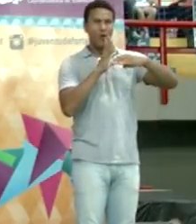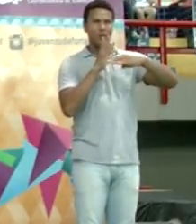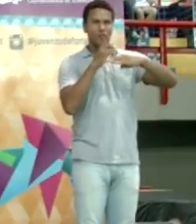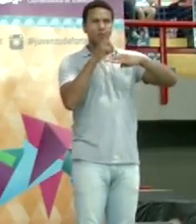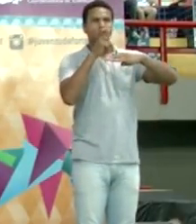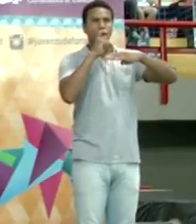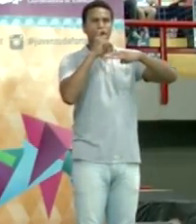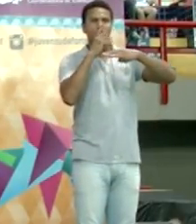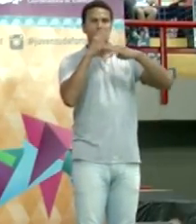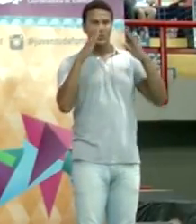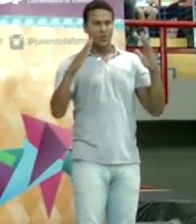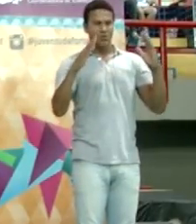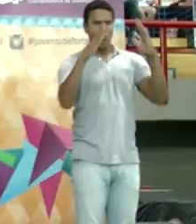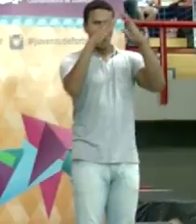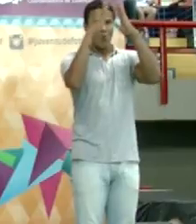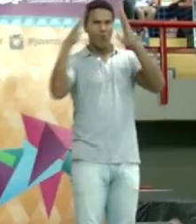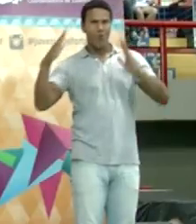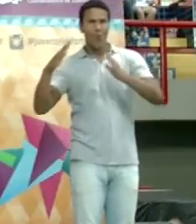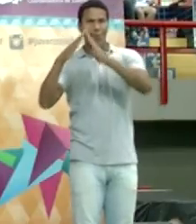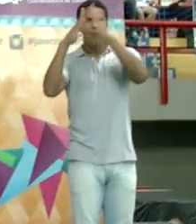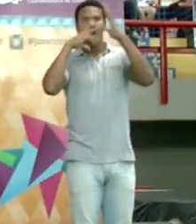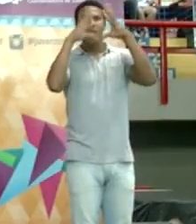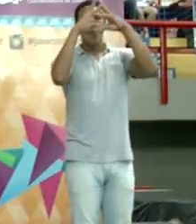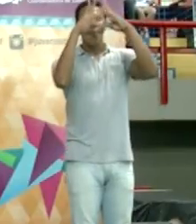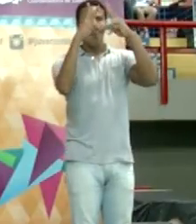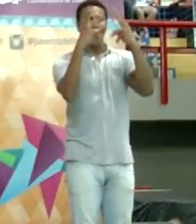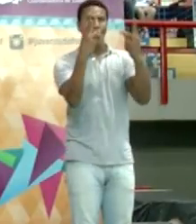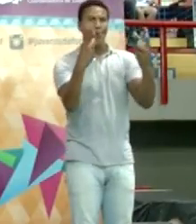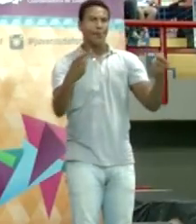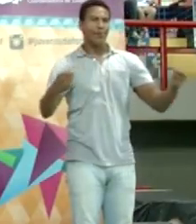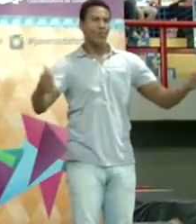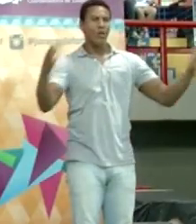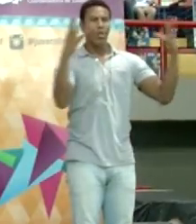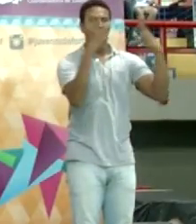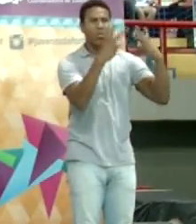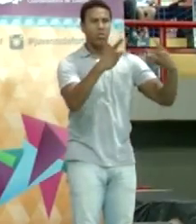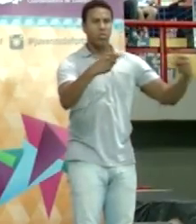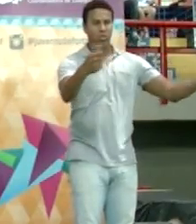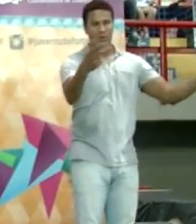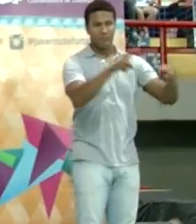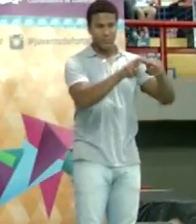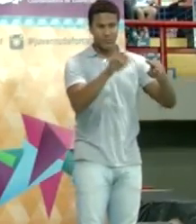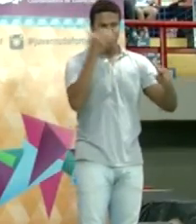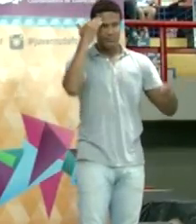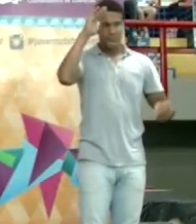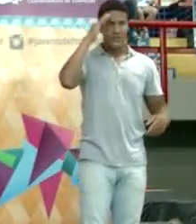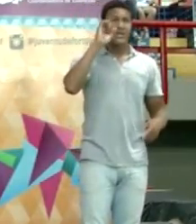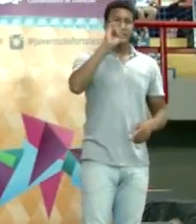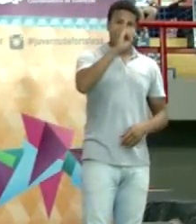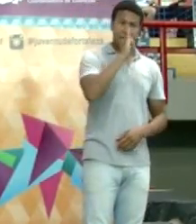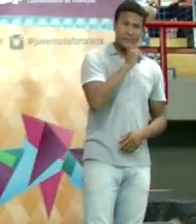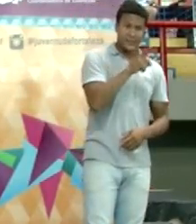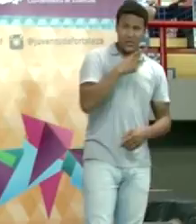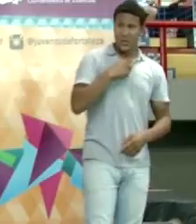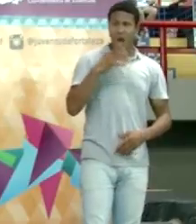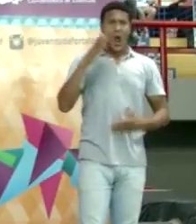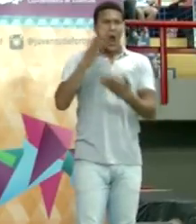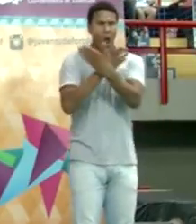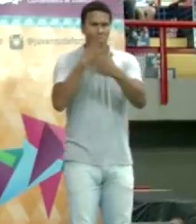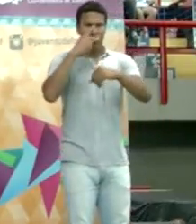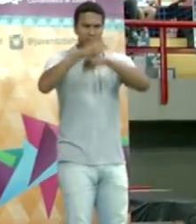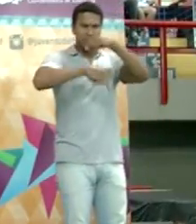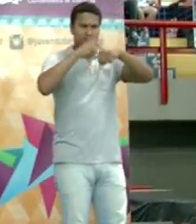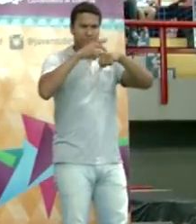tem problemas seríssimos. Vale até a pena a gente lembrar que os países mais poluentes, que emitem mais